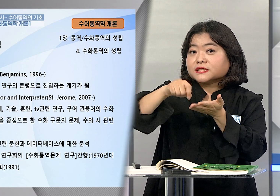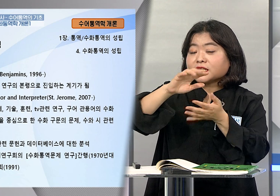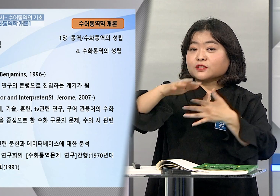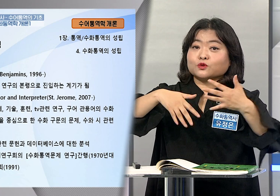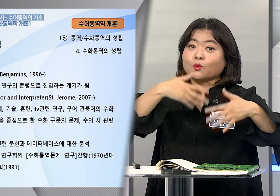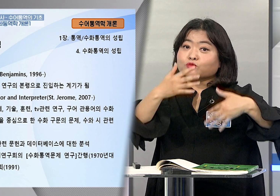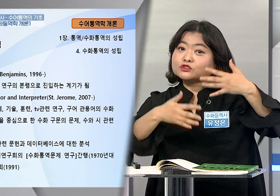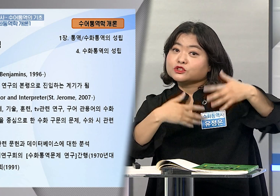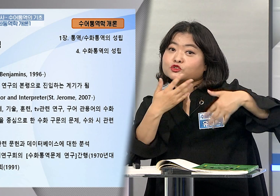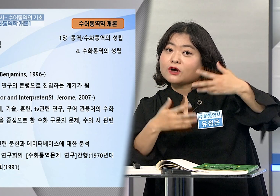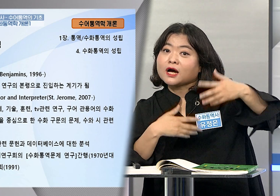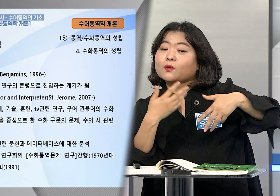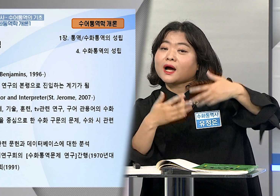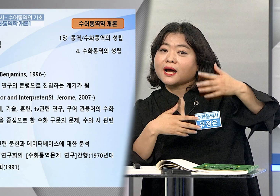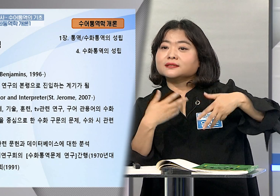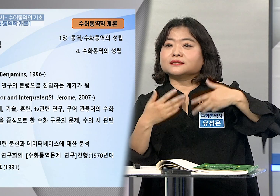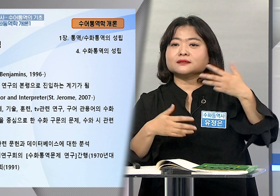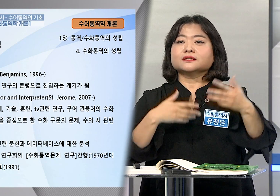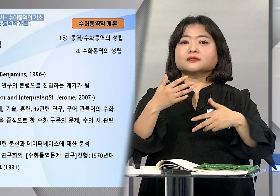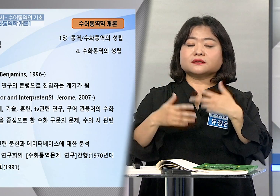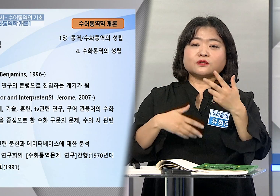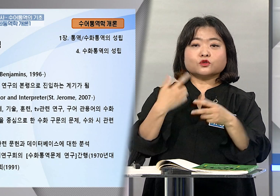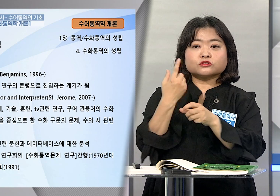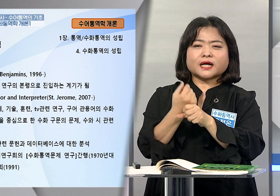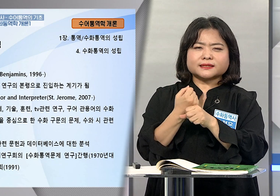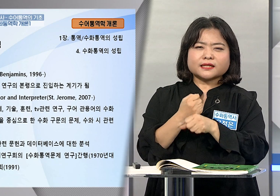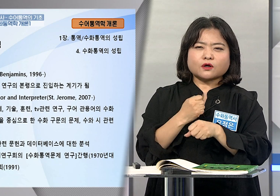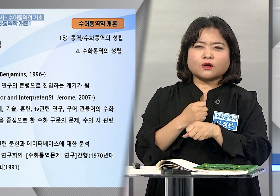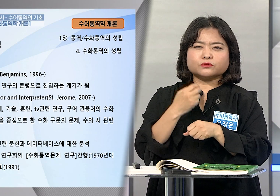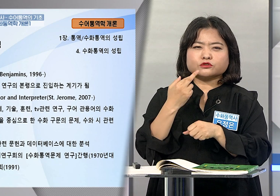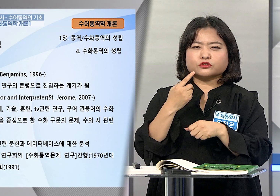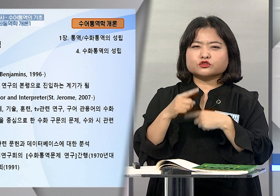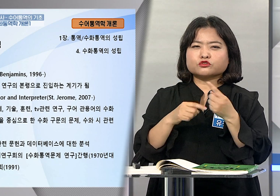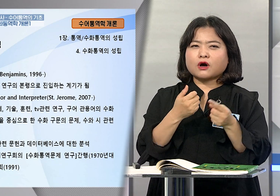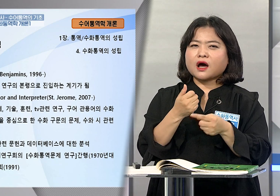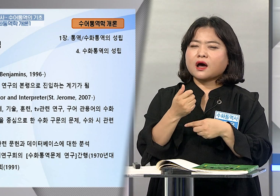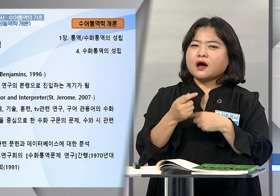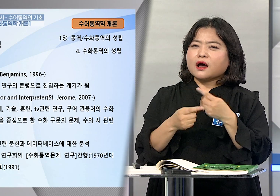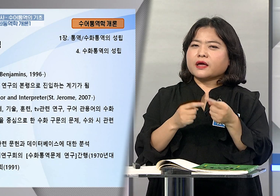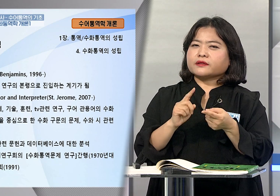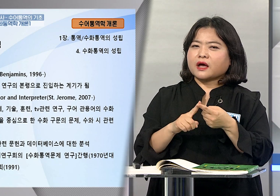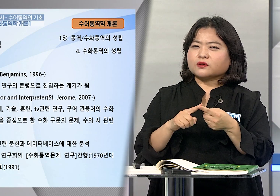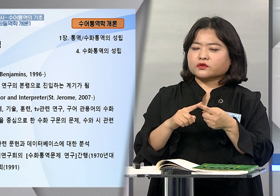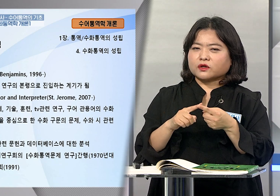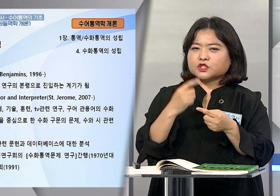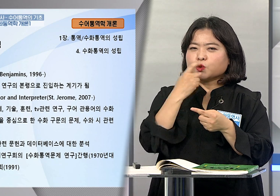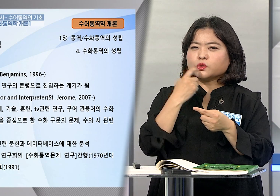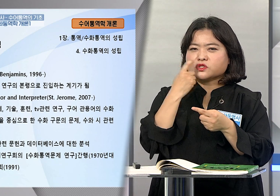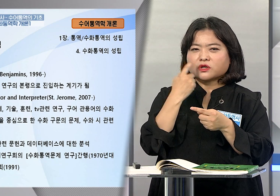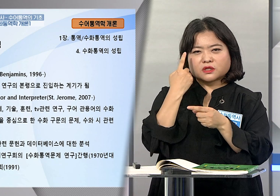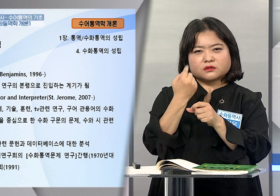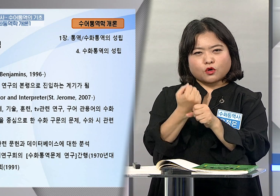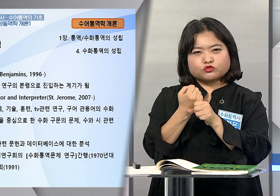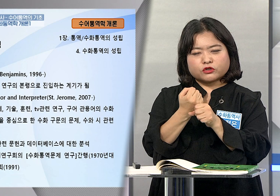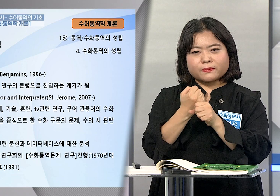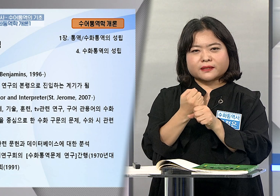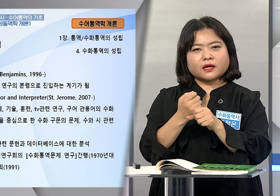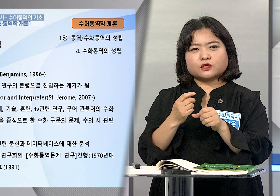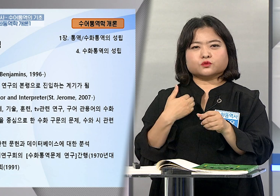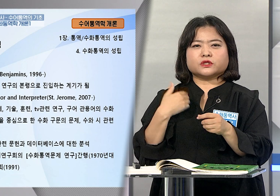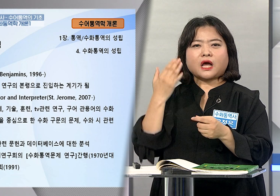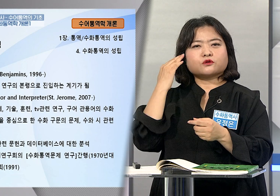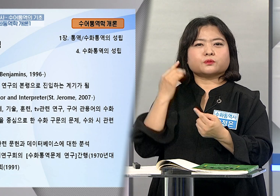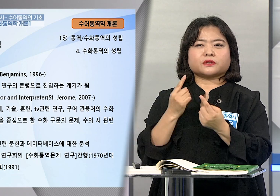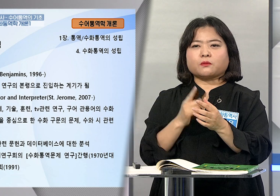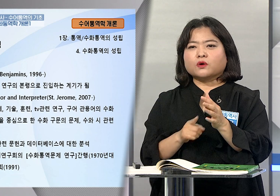논문을 쓰는 게 아니고 논문을 수화화하는 그러한 연구까지 해서 미국은 수화에 대한 어떤 이론적인 연구의